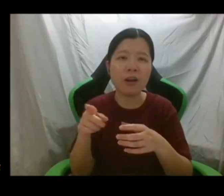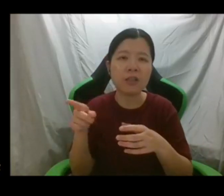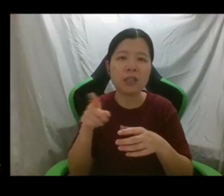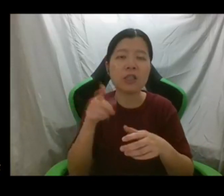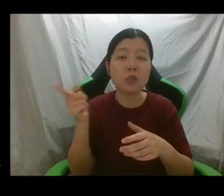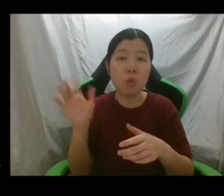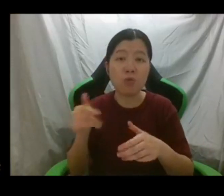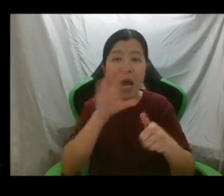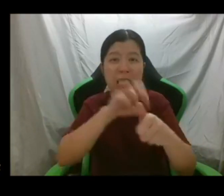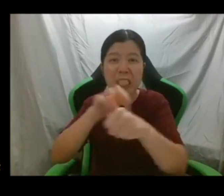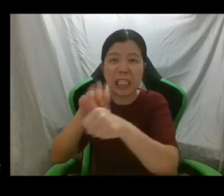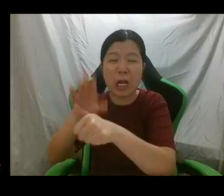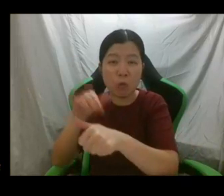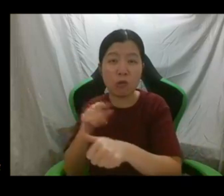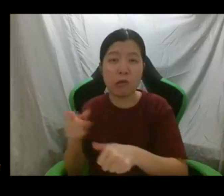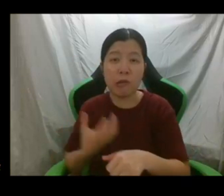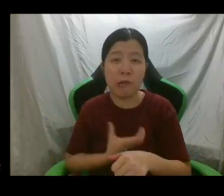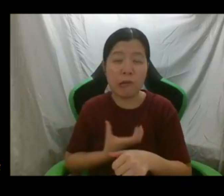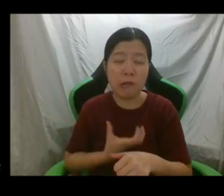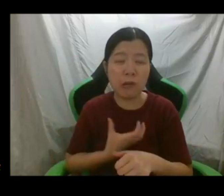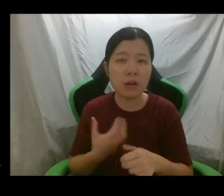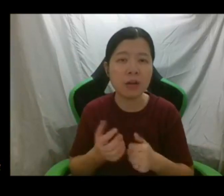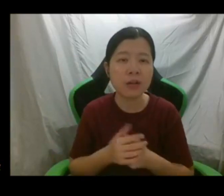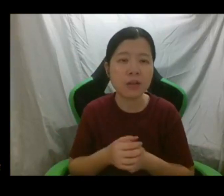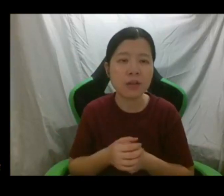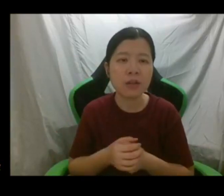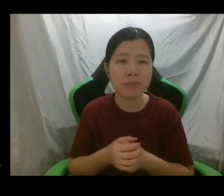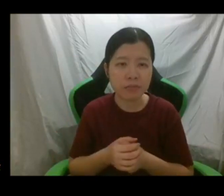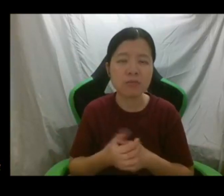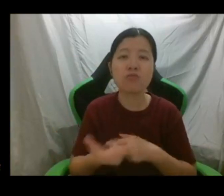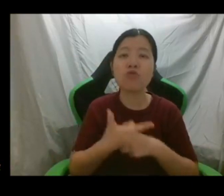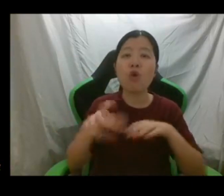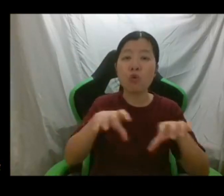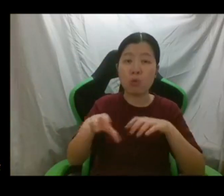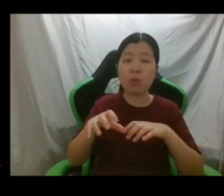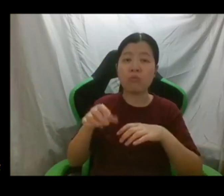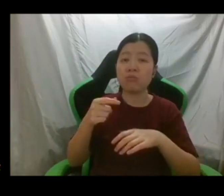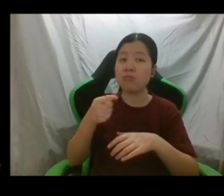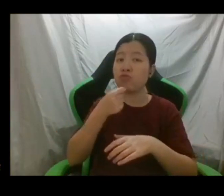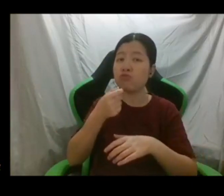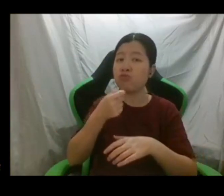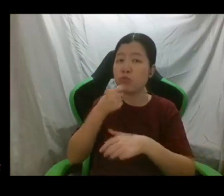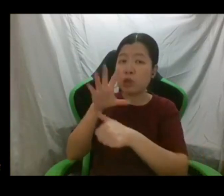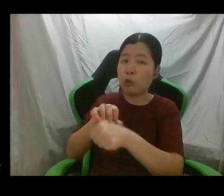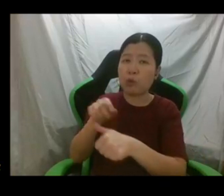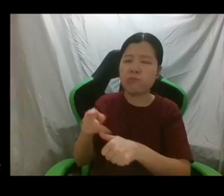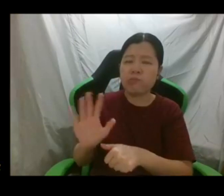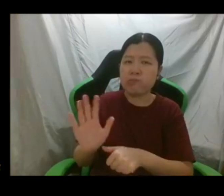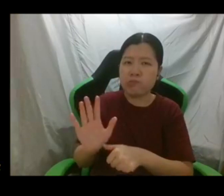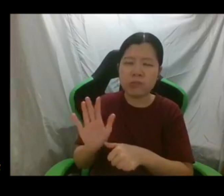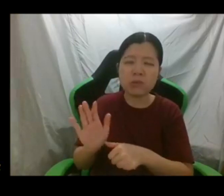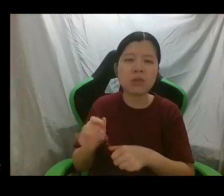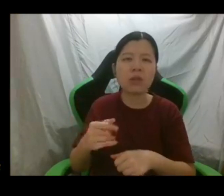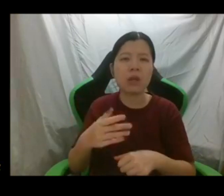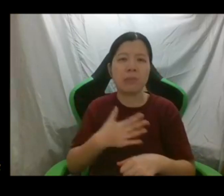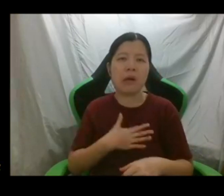——蜜獾。大多數獵食者都唔會想獵食佢哋，免得有麻